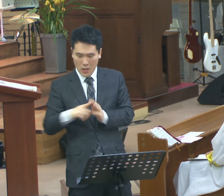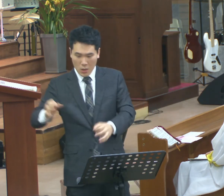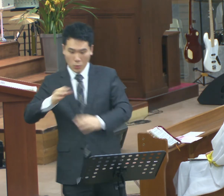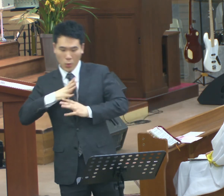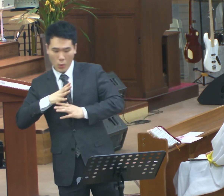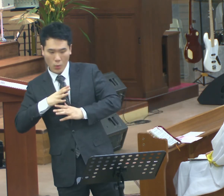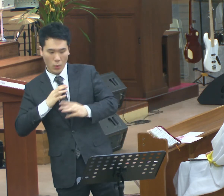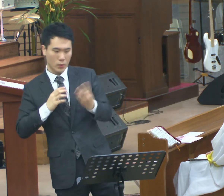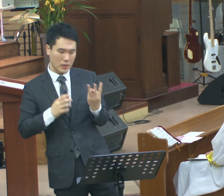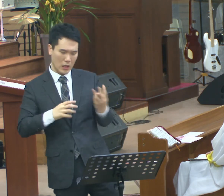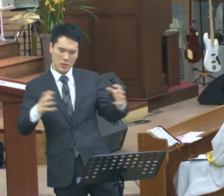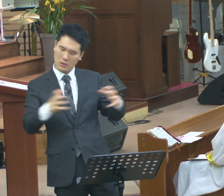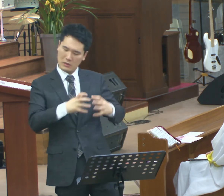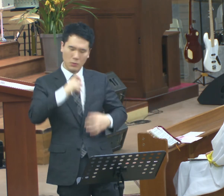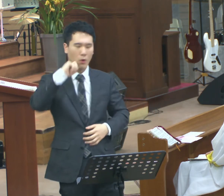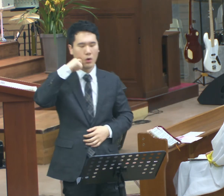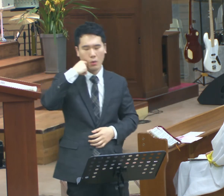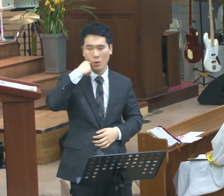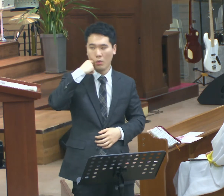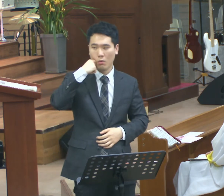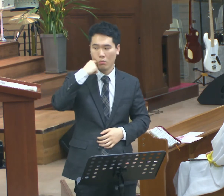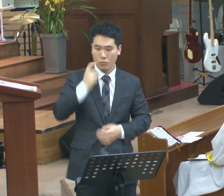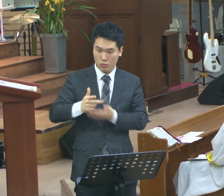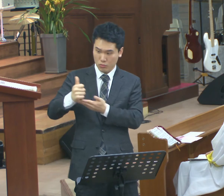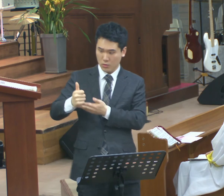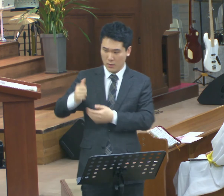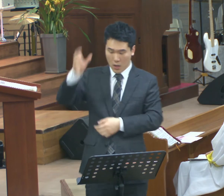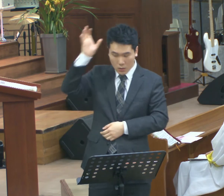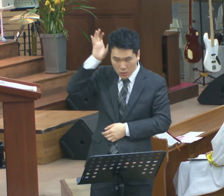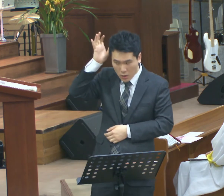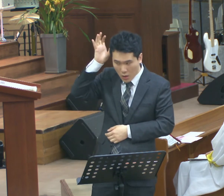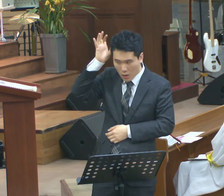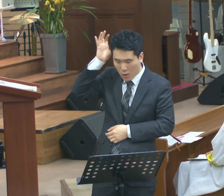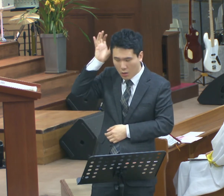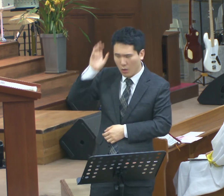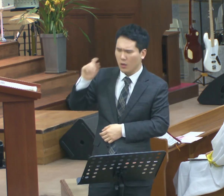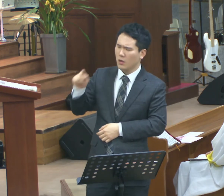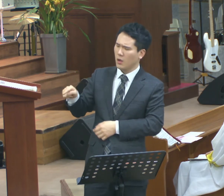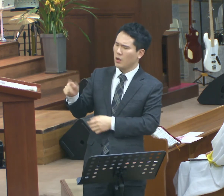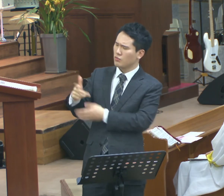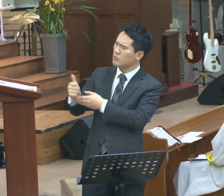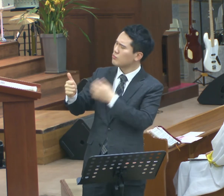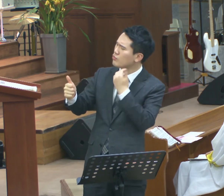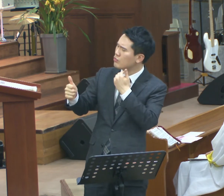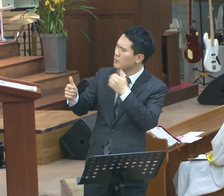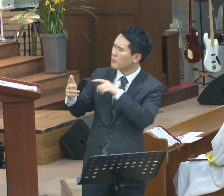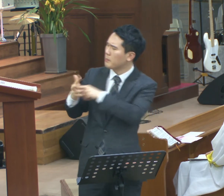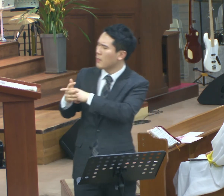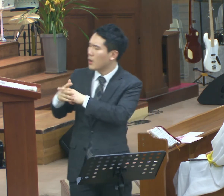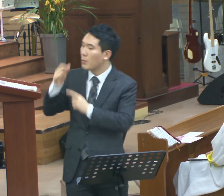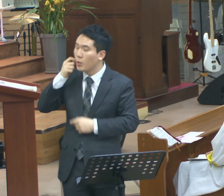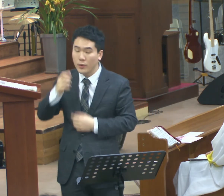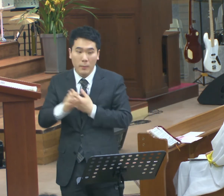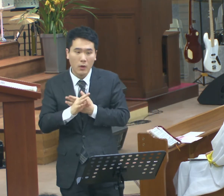주님을 기대하고 주님이 누구신지를 분명히 보지 못하면 주님이 좋은 일을 준다 그래서 신앙이 좋아지는 건